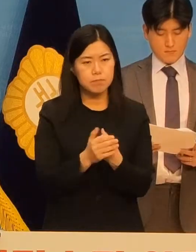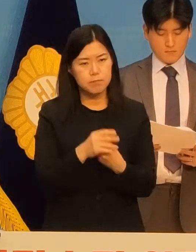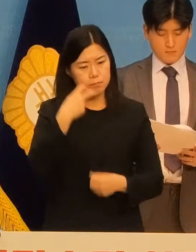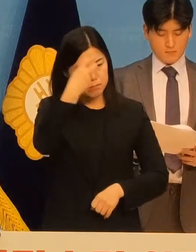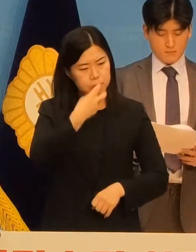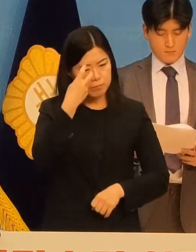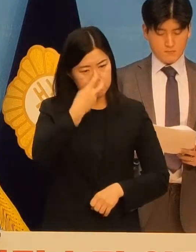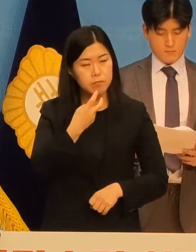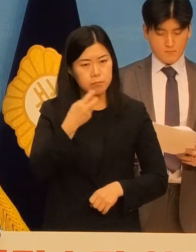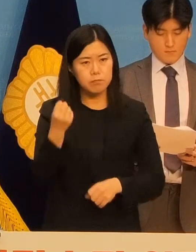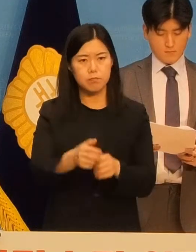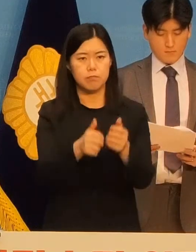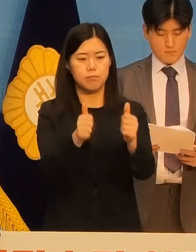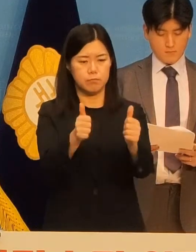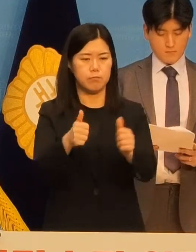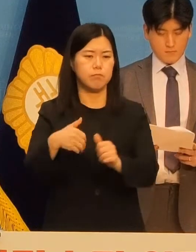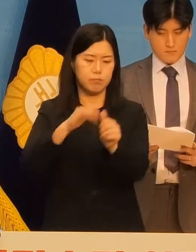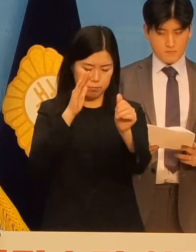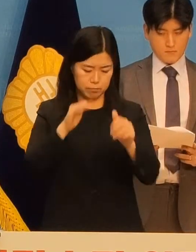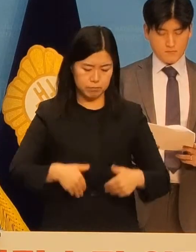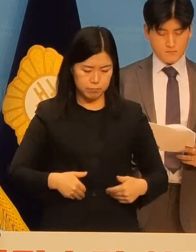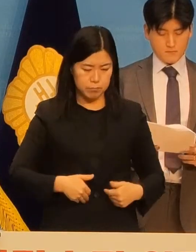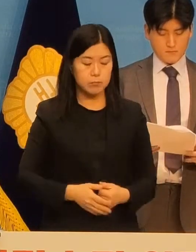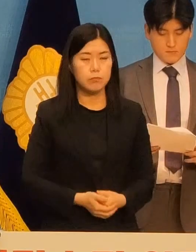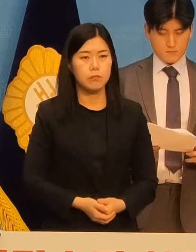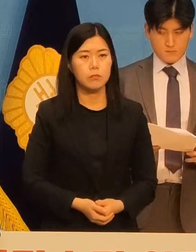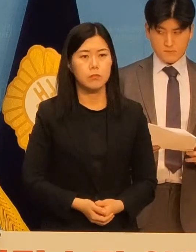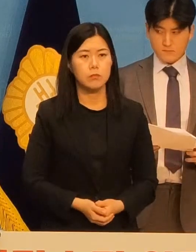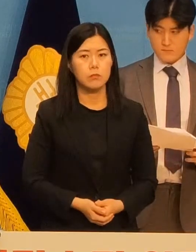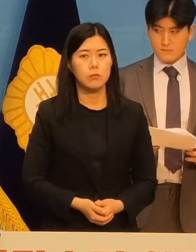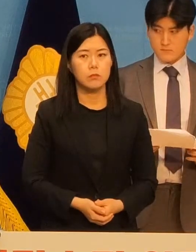받고 재판을 받아야 마땅합니다.